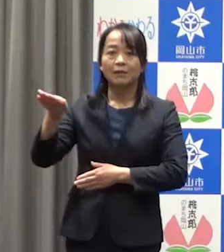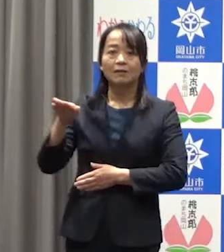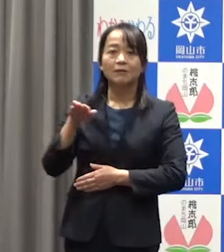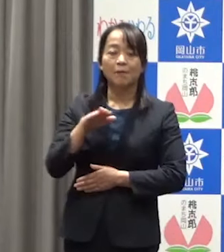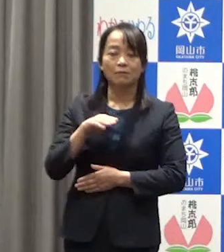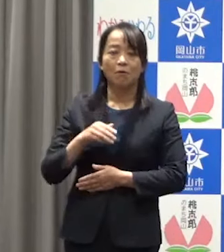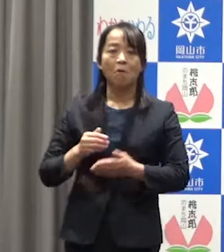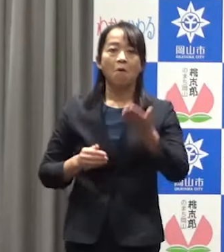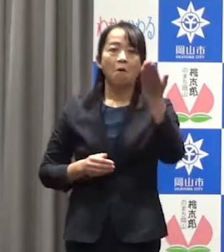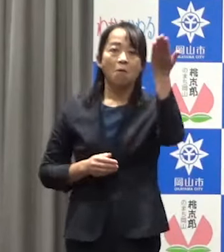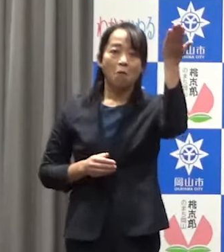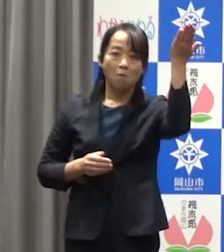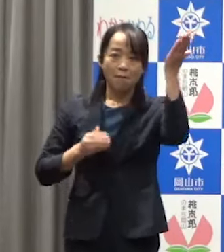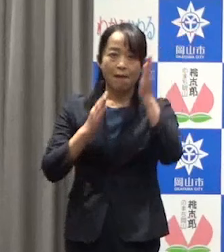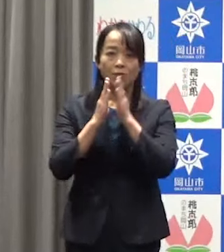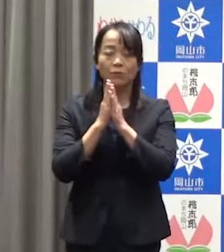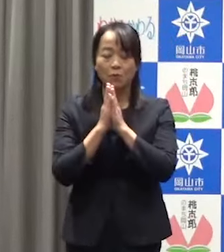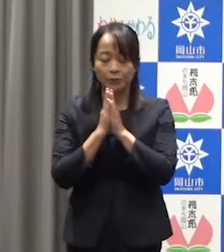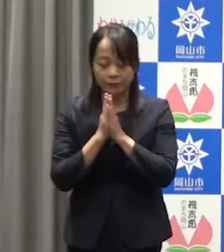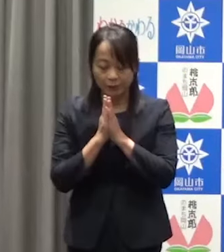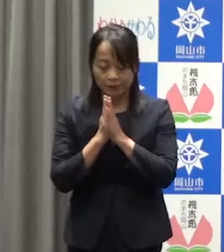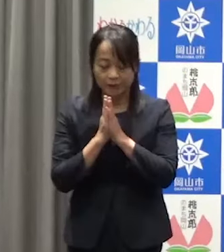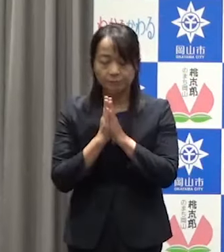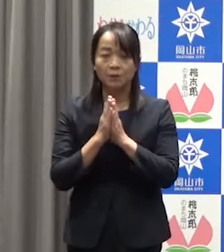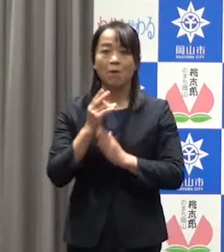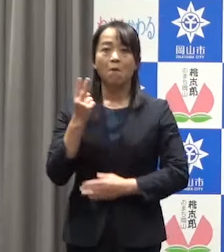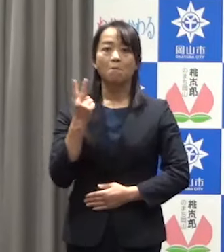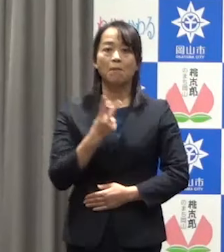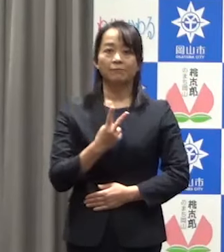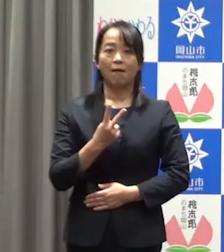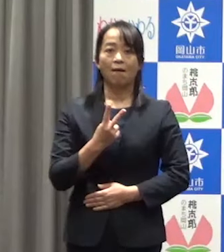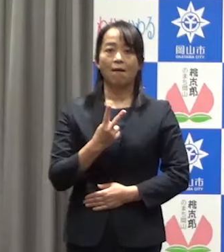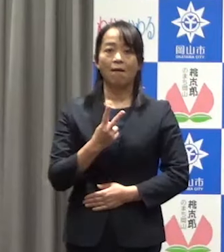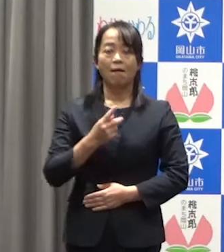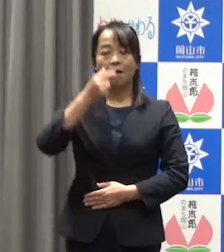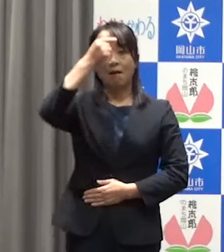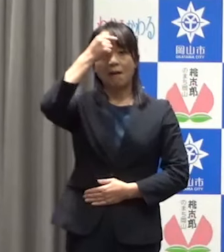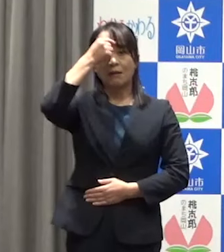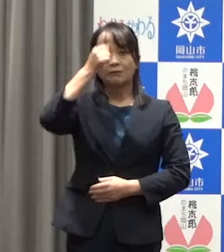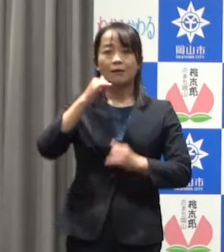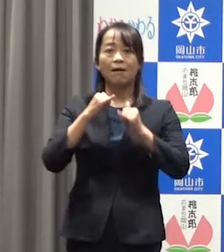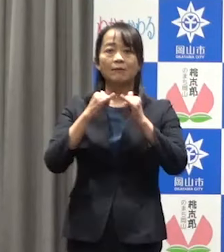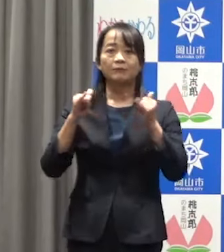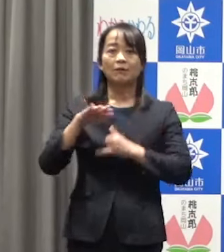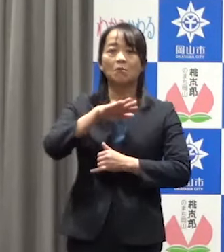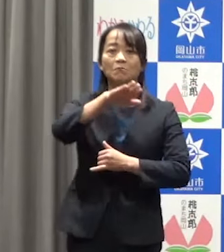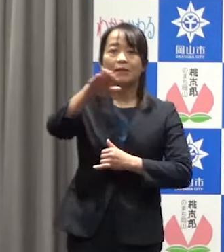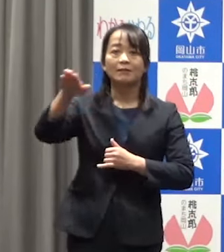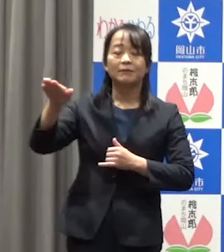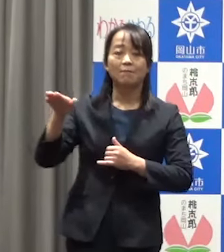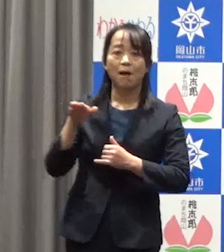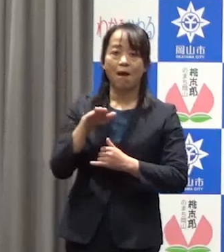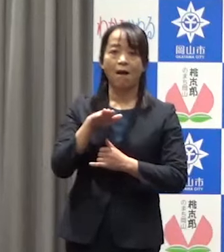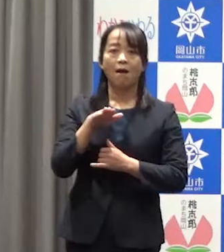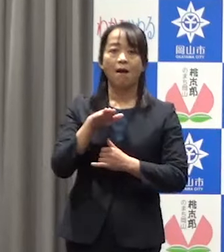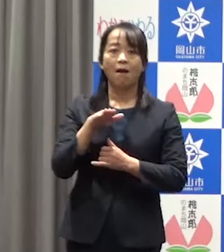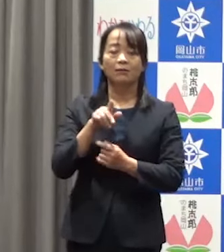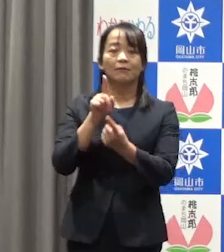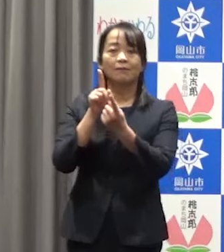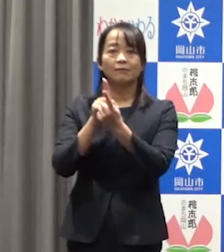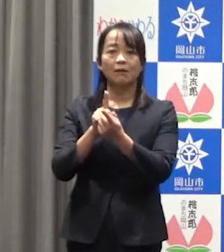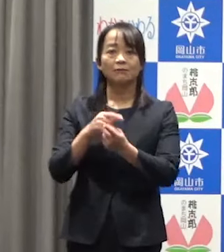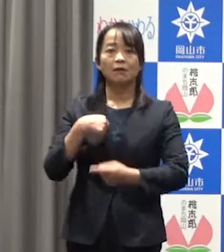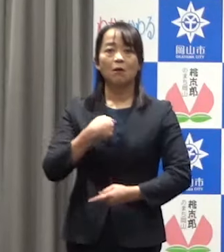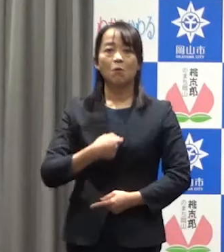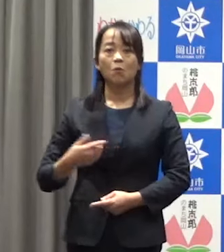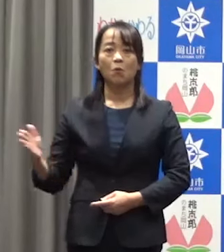方々のご冥福をお祈りするとともに、被災された方に対して、心よりお見舞